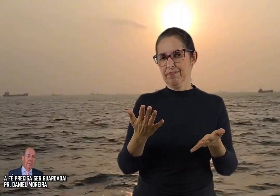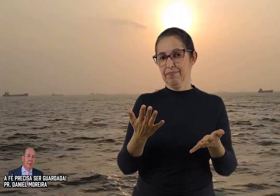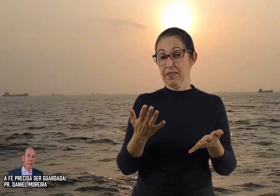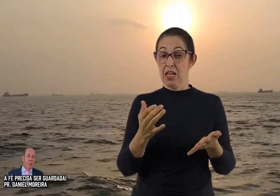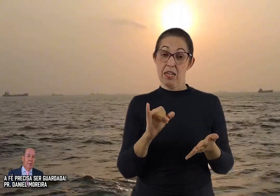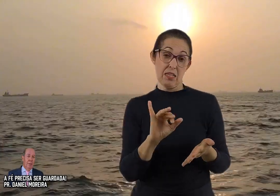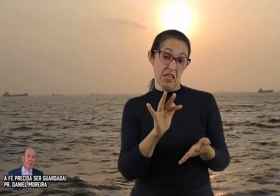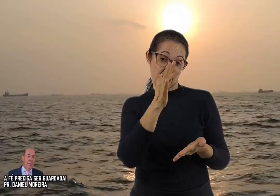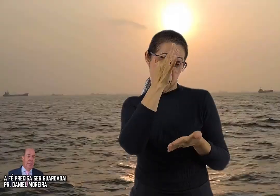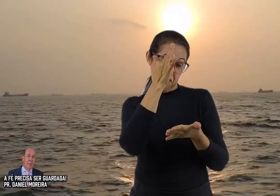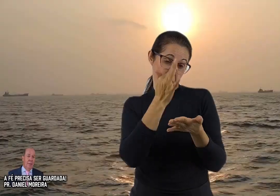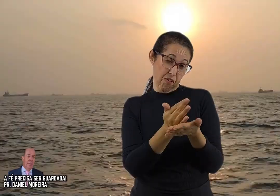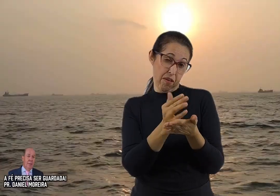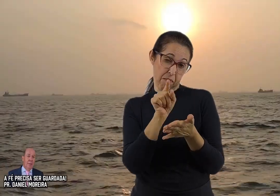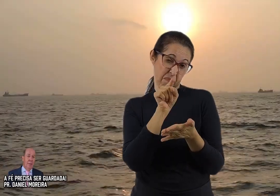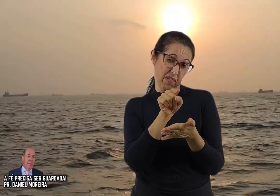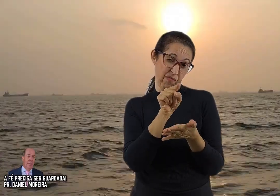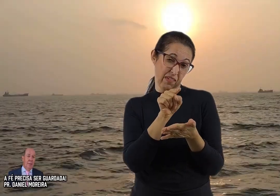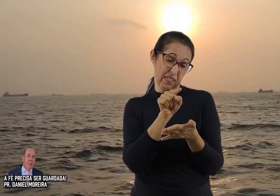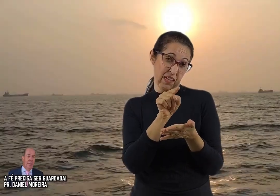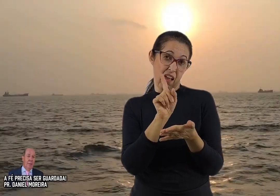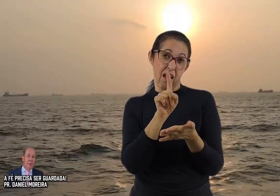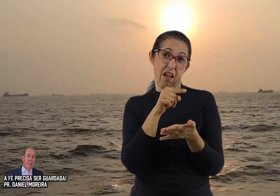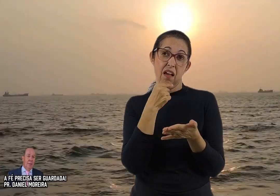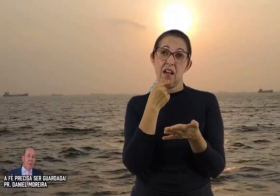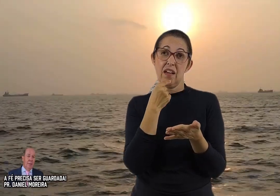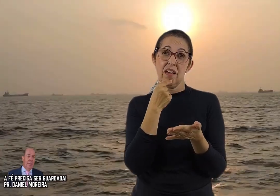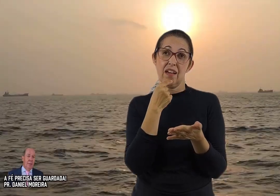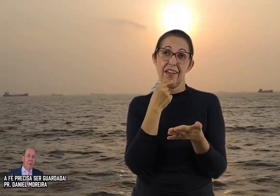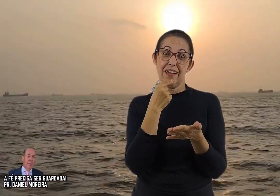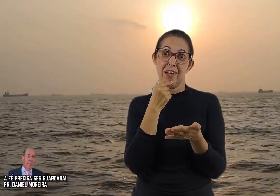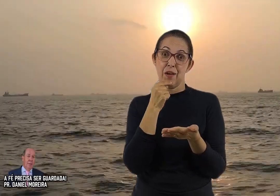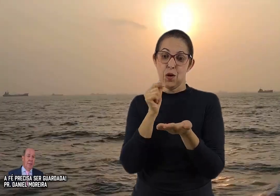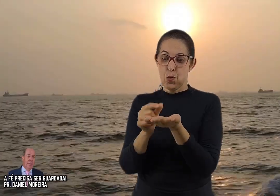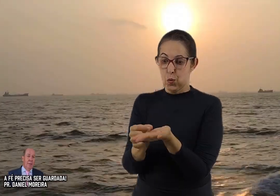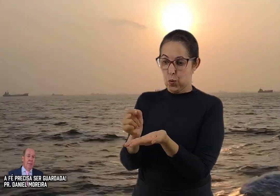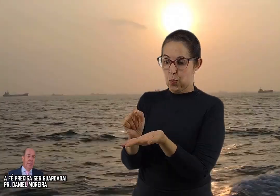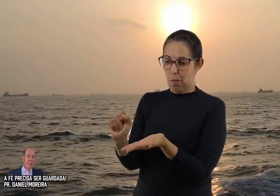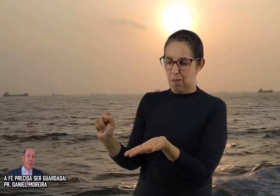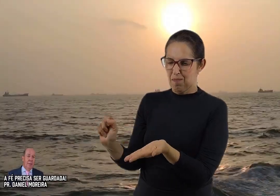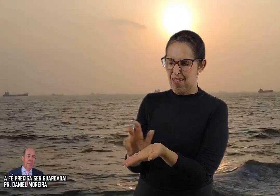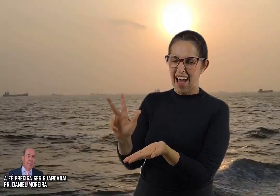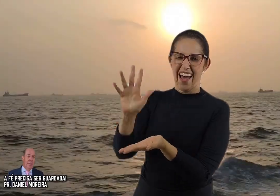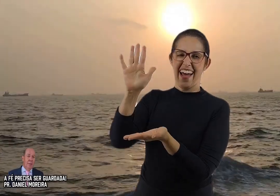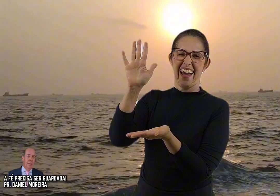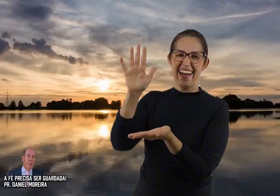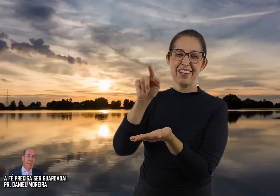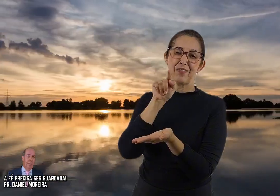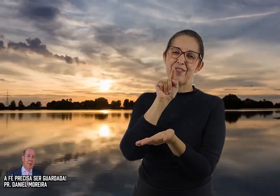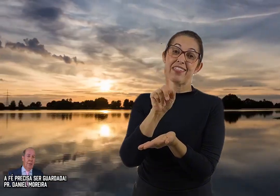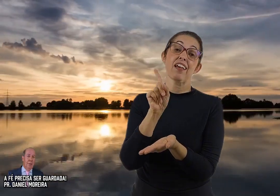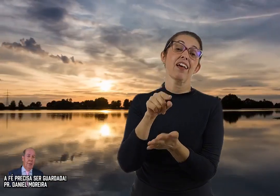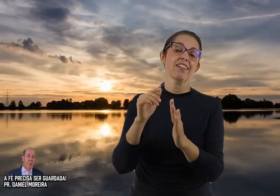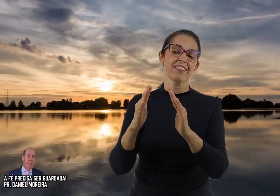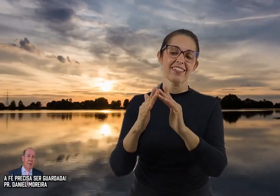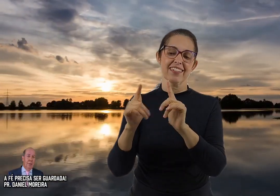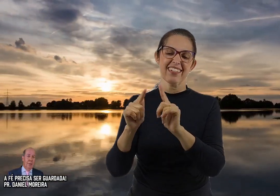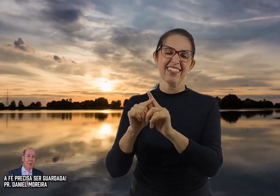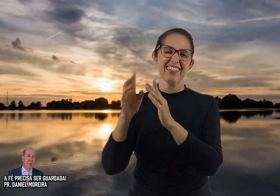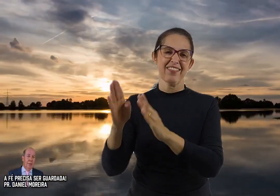Se a fé para você é uma joia de grande valor, você é igreja fiel.